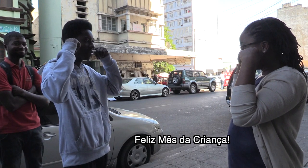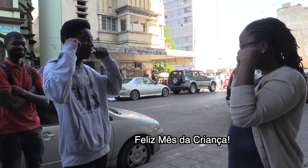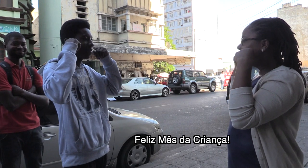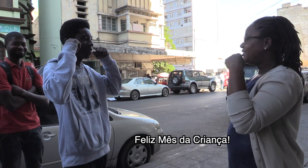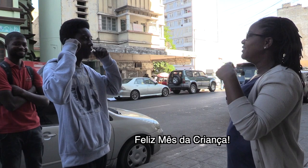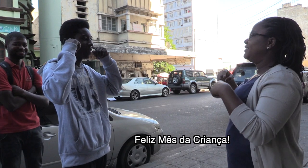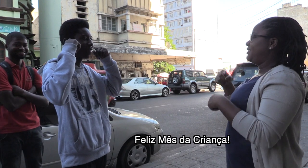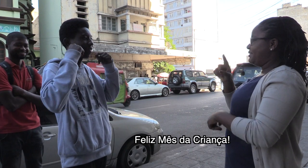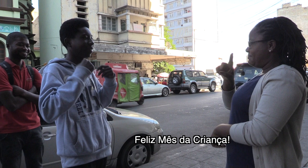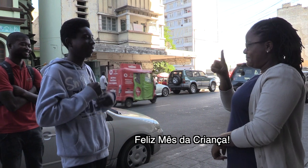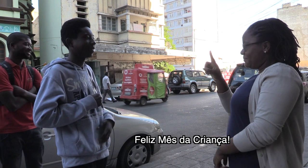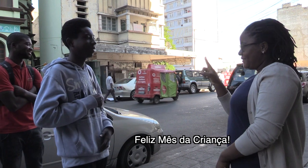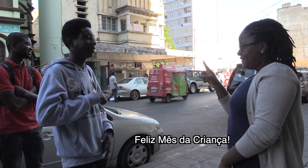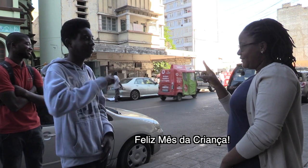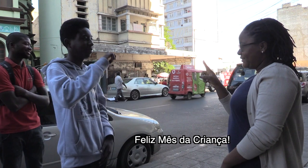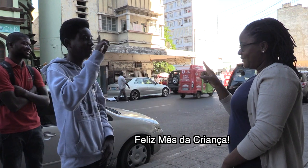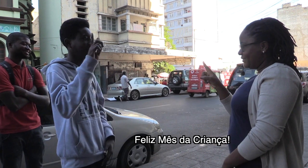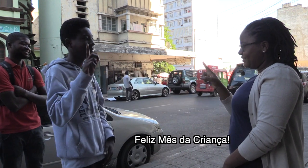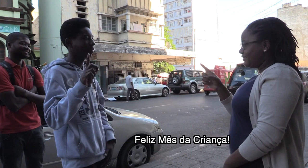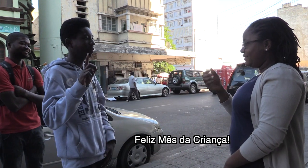Feliz Mês da Criança!